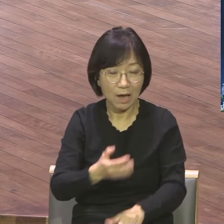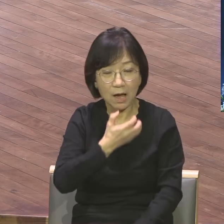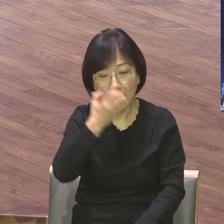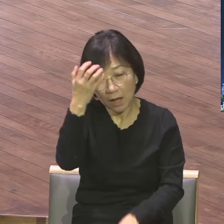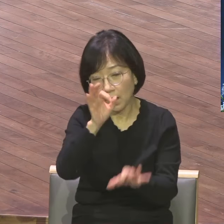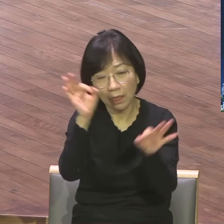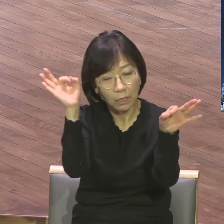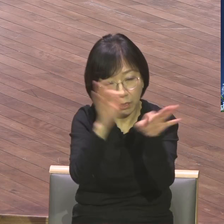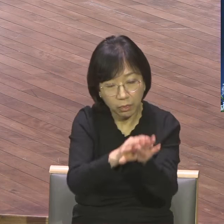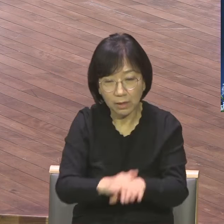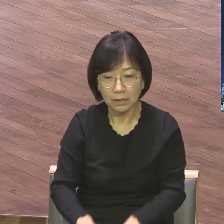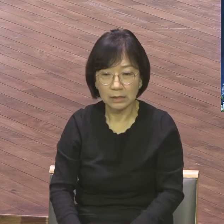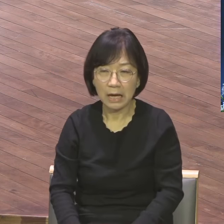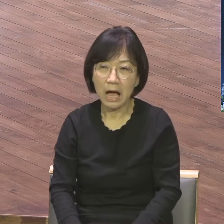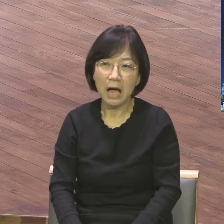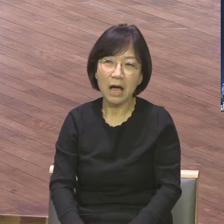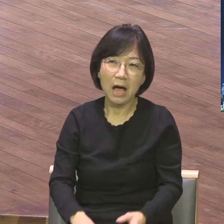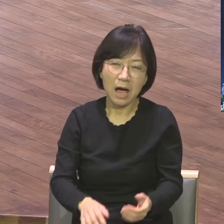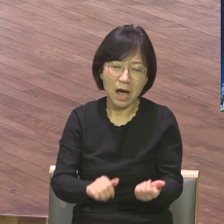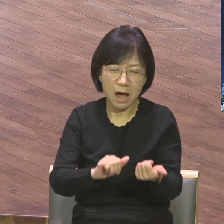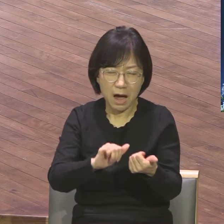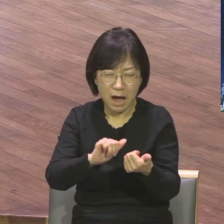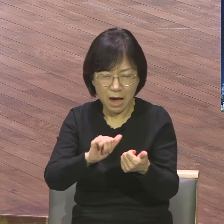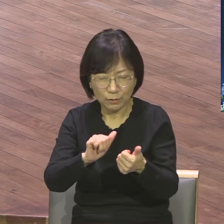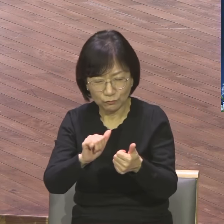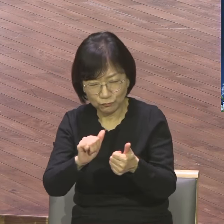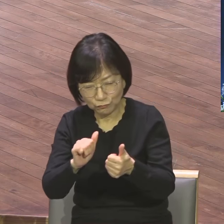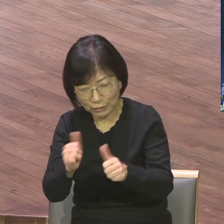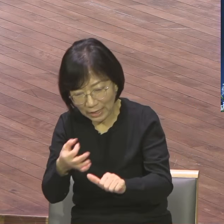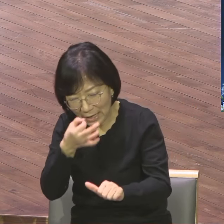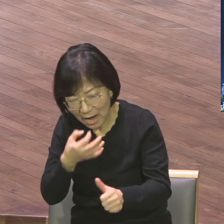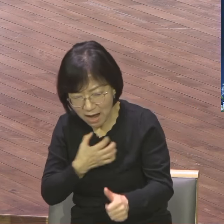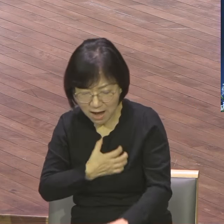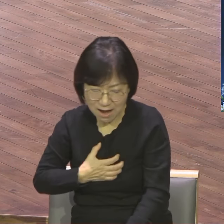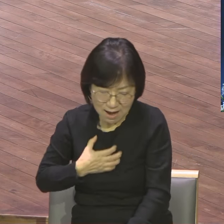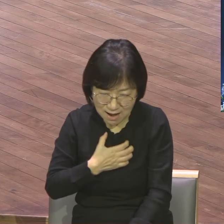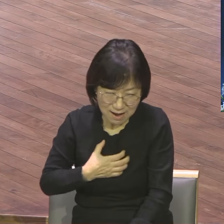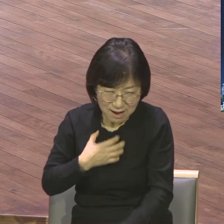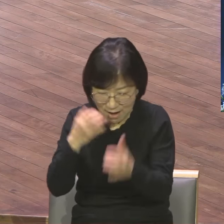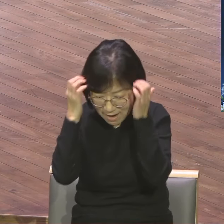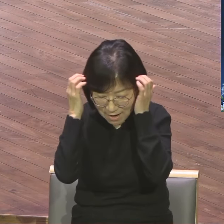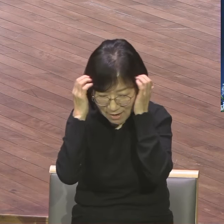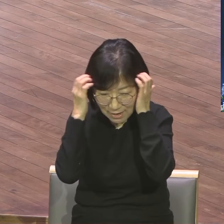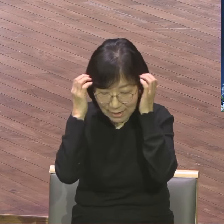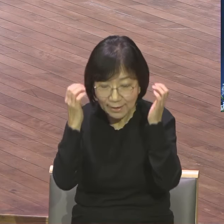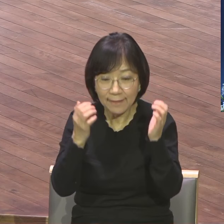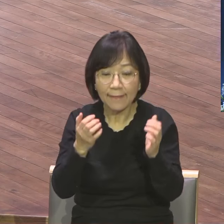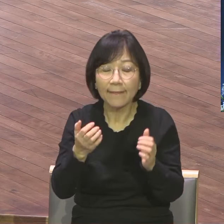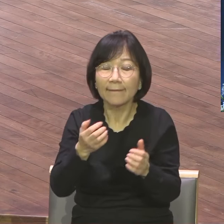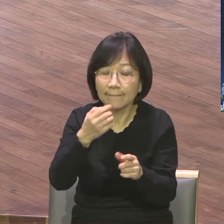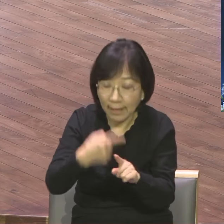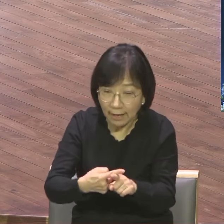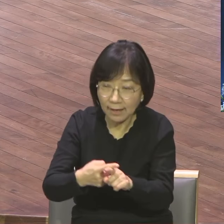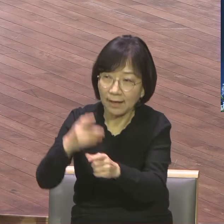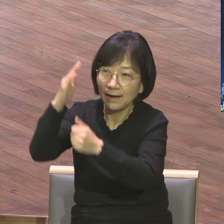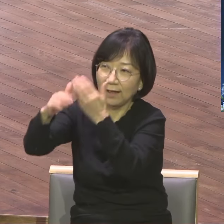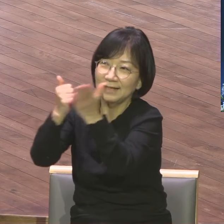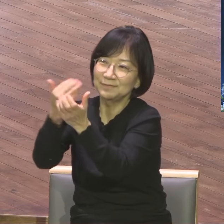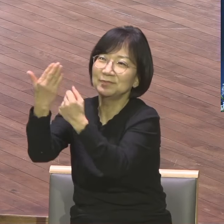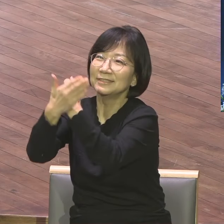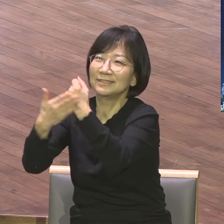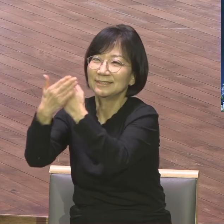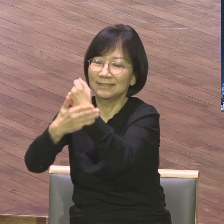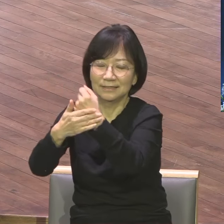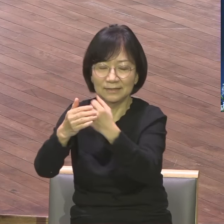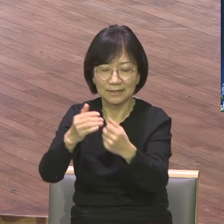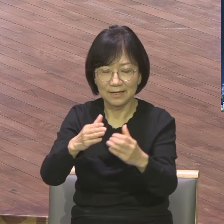생존을 위한 투쟁이며 몸부림이었습니다. 하나님의 은혜로 드디어 출애굽했습니다. 자, 그렇다면 출애굽한 이스라엘